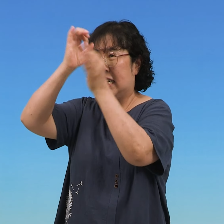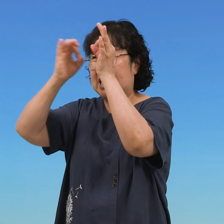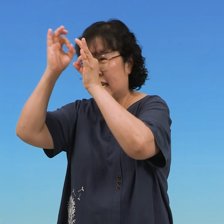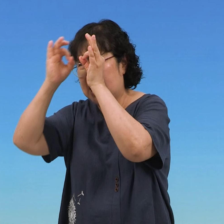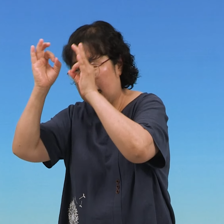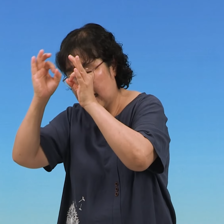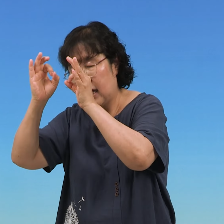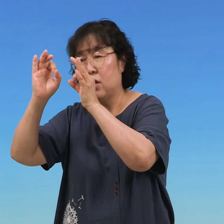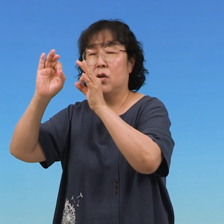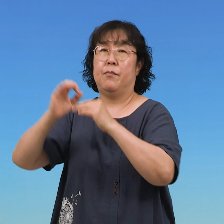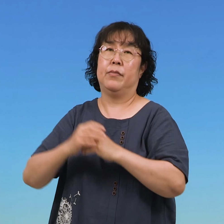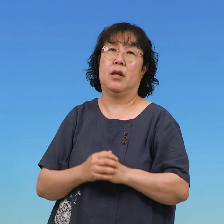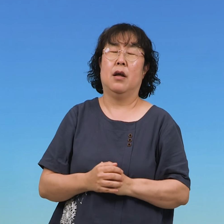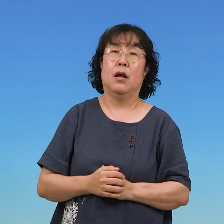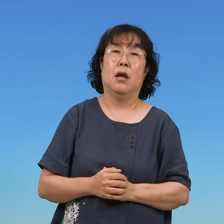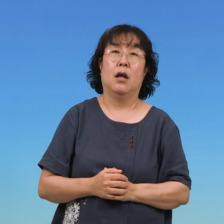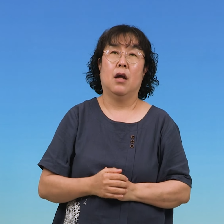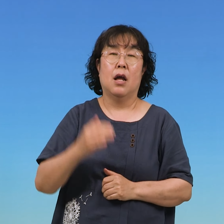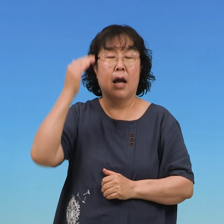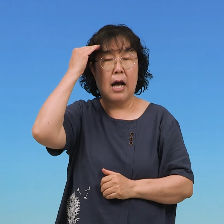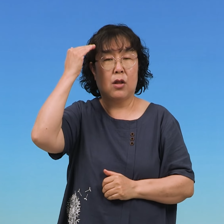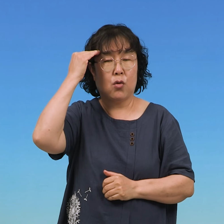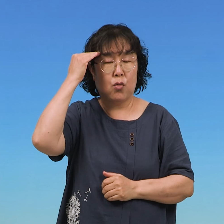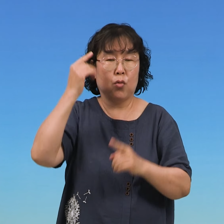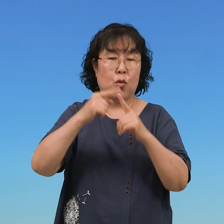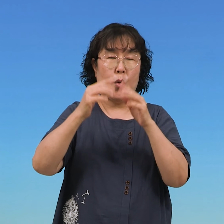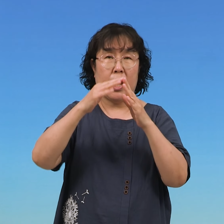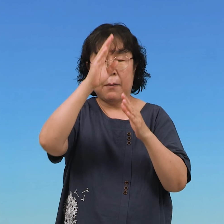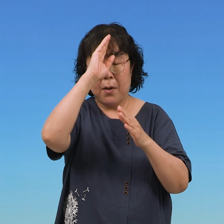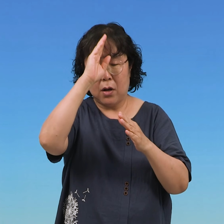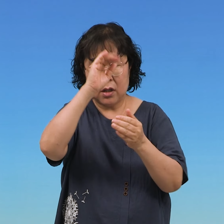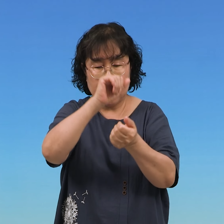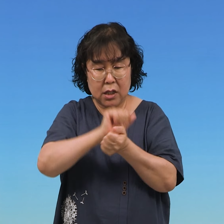한국교회가 치명적으로 병든 게 이거 아닙니까?